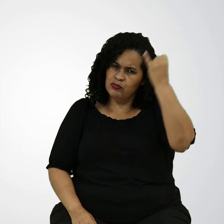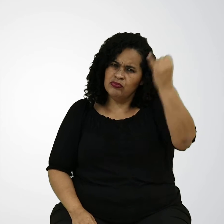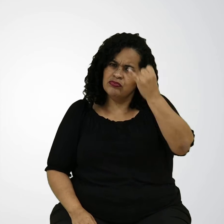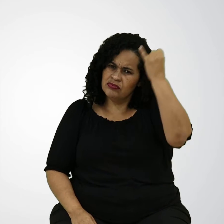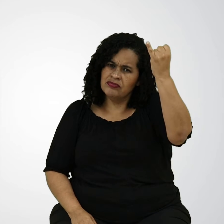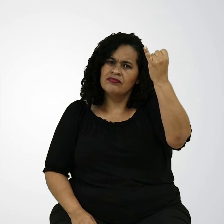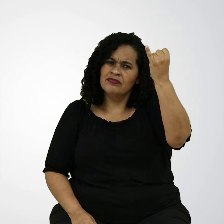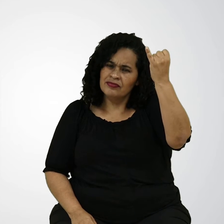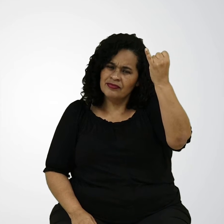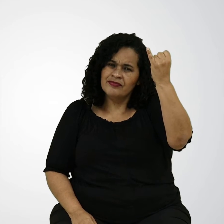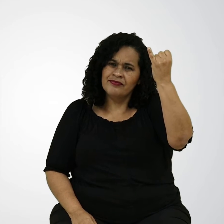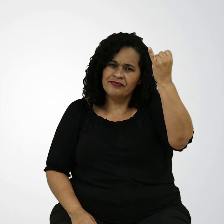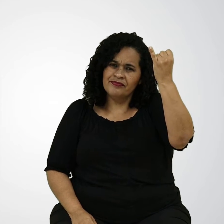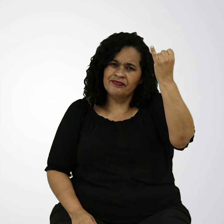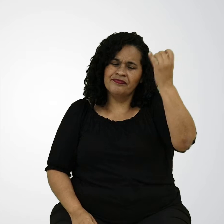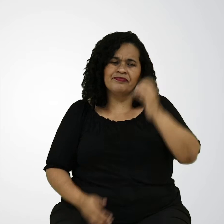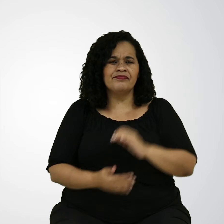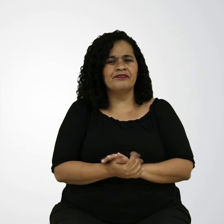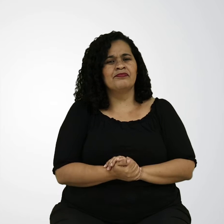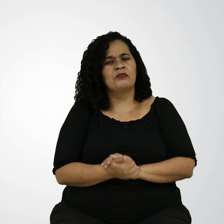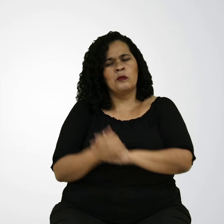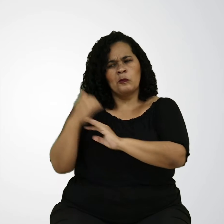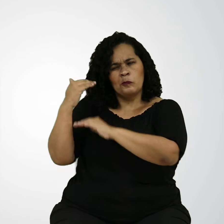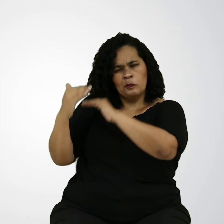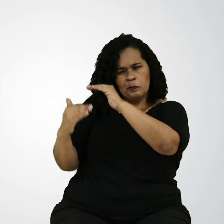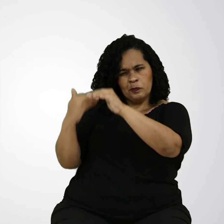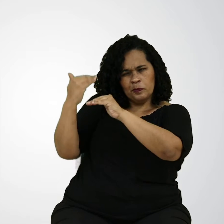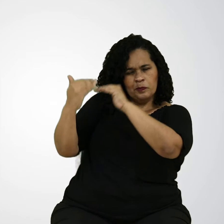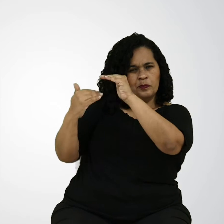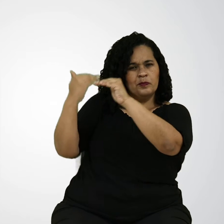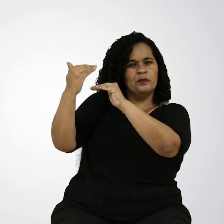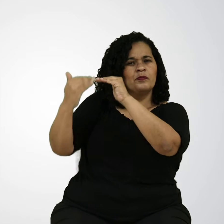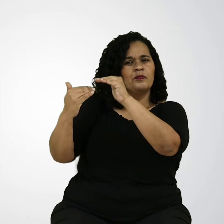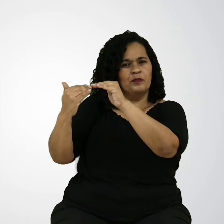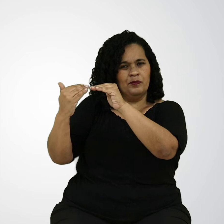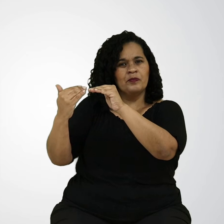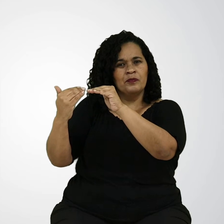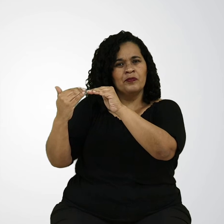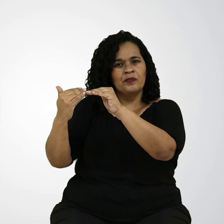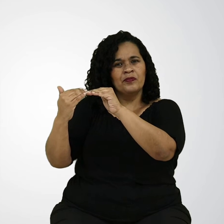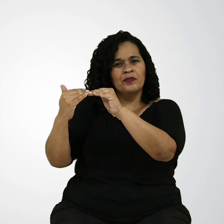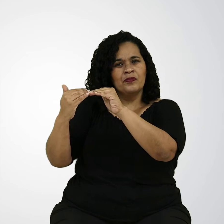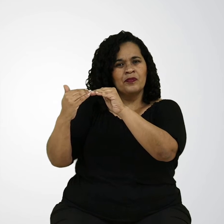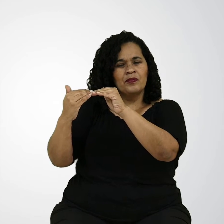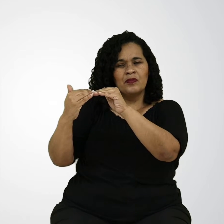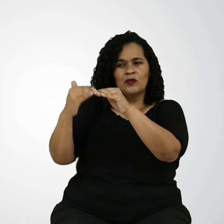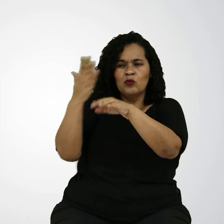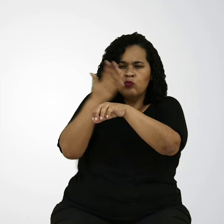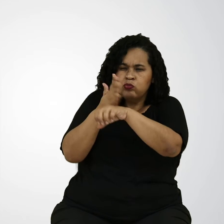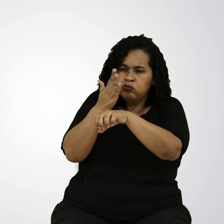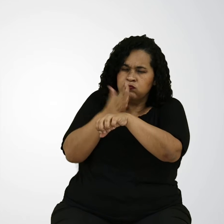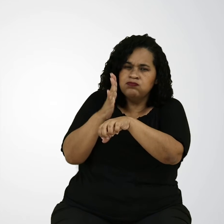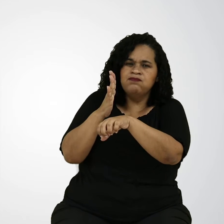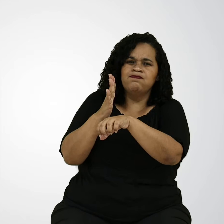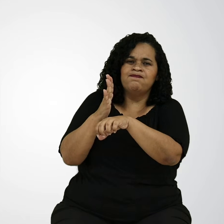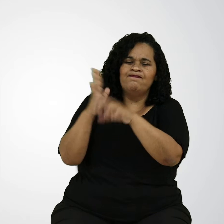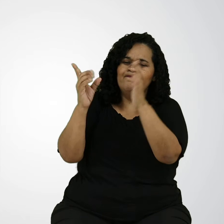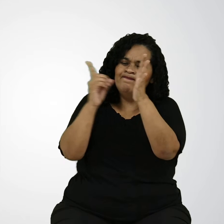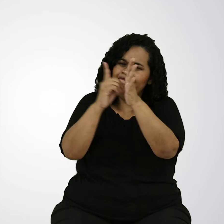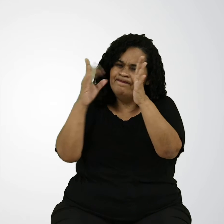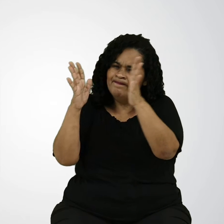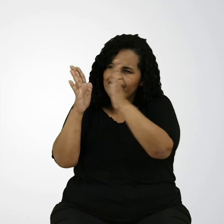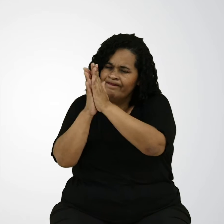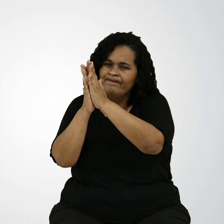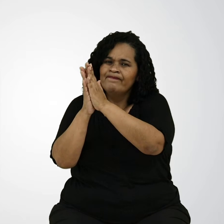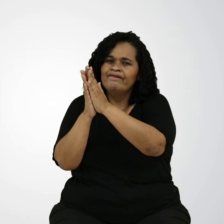que, quando nós desenvolvermos essa importante prática devocional, que a gente